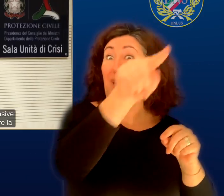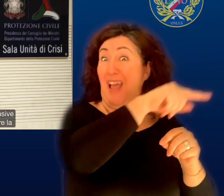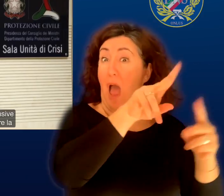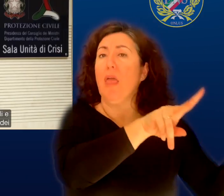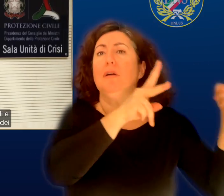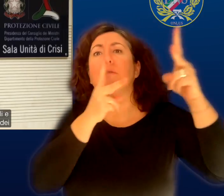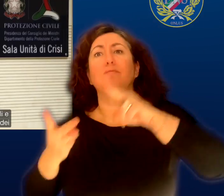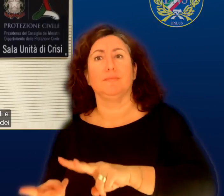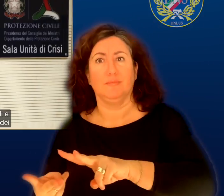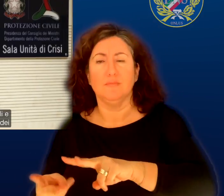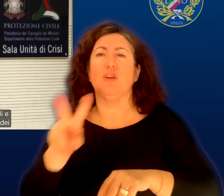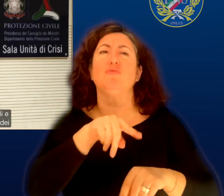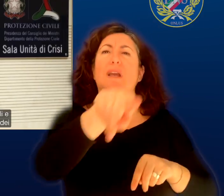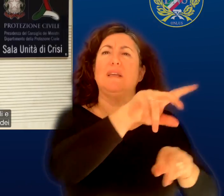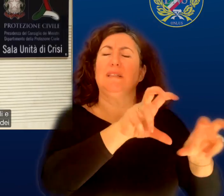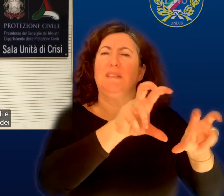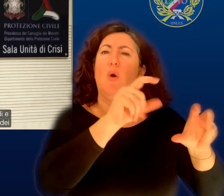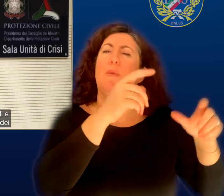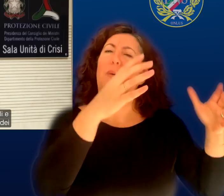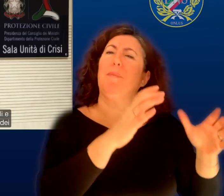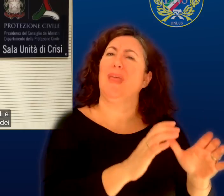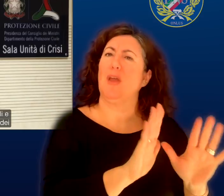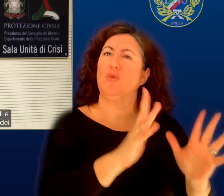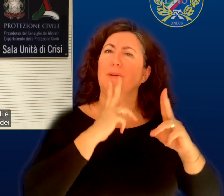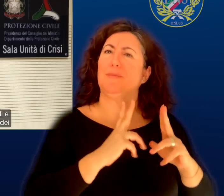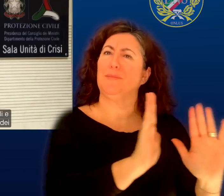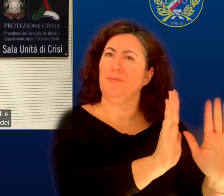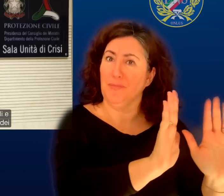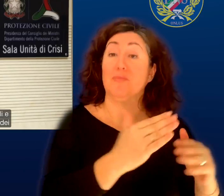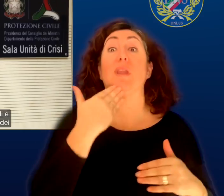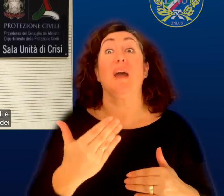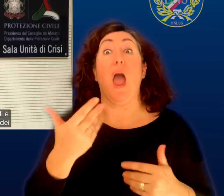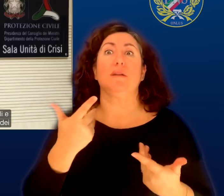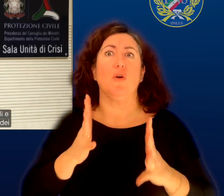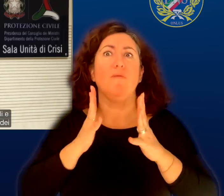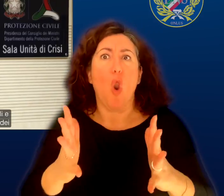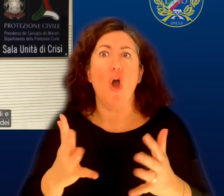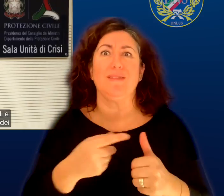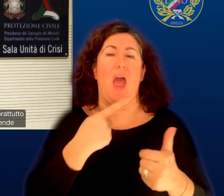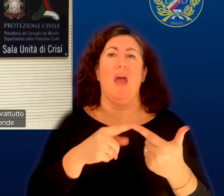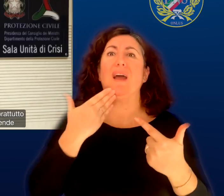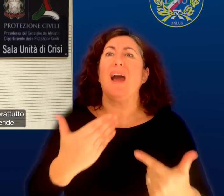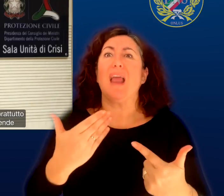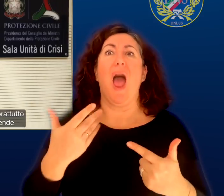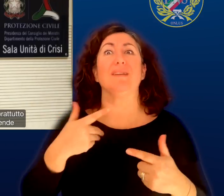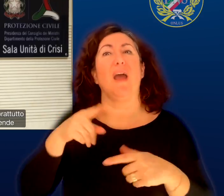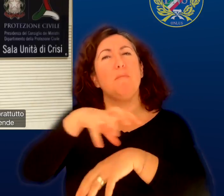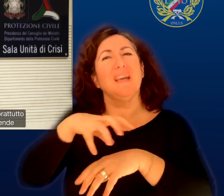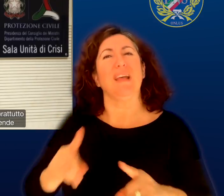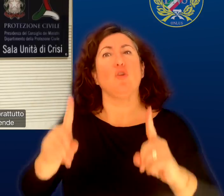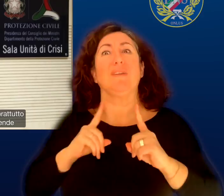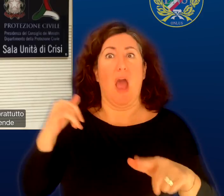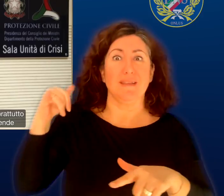alleggerire la tensione all'interno di quegli ospedali e grazie al contributo del volontariato, dei mezzi aerei della